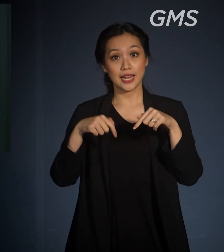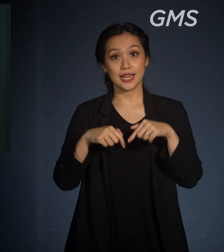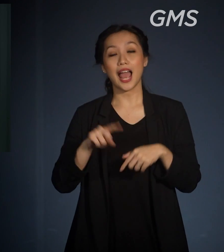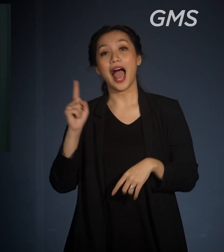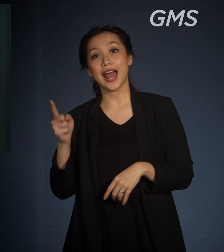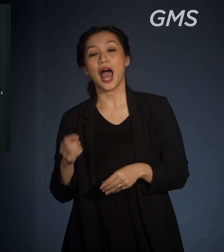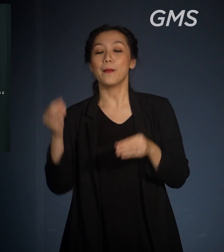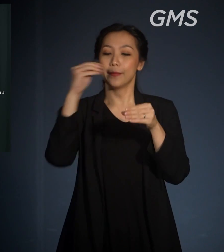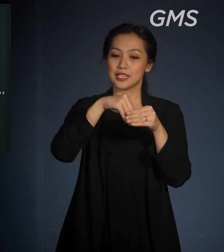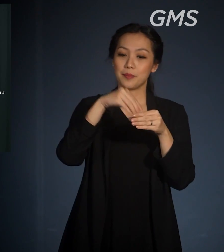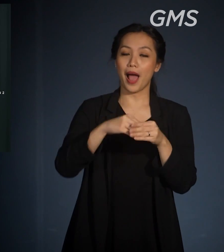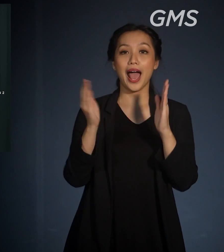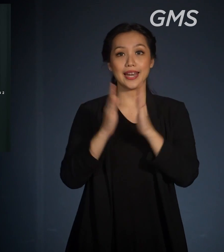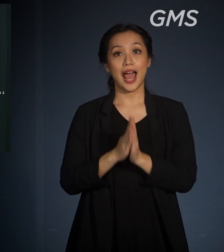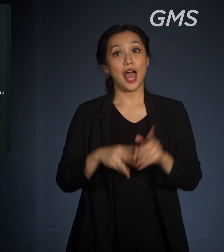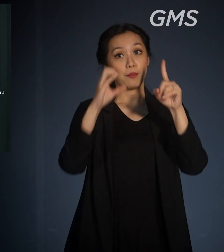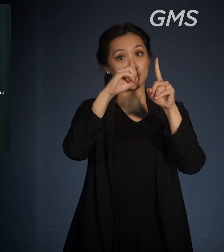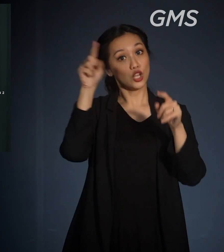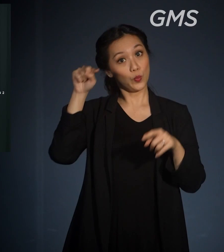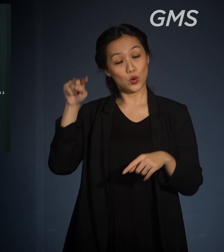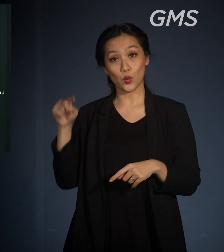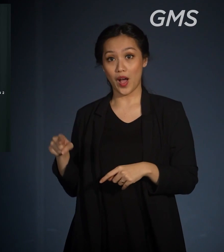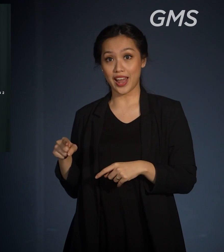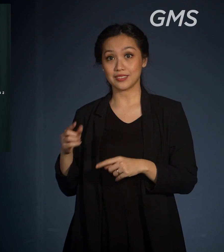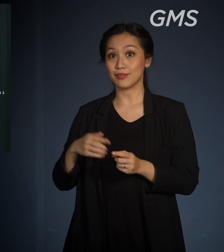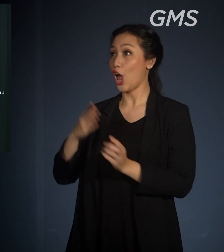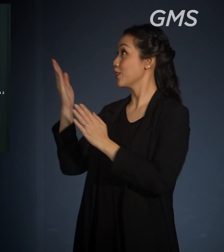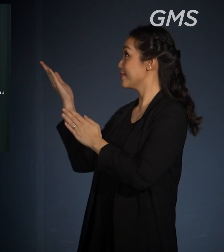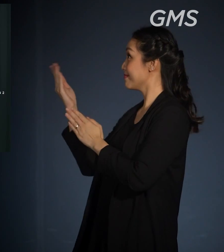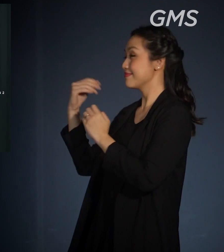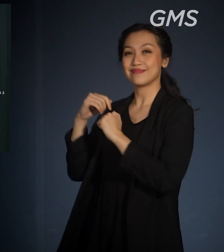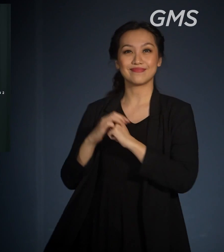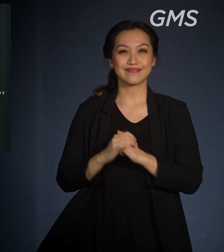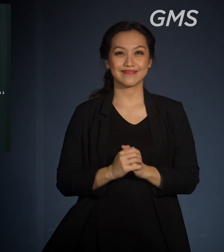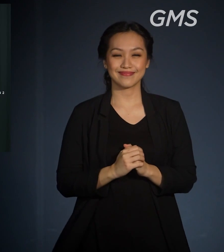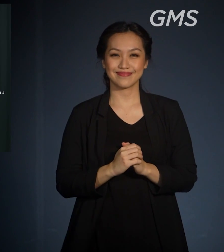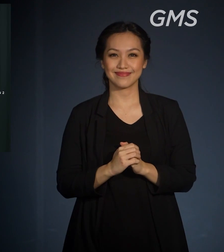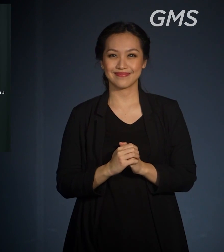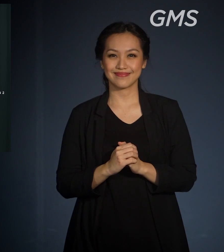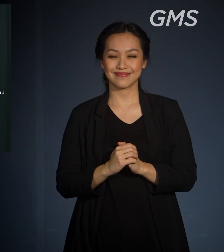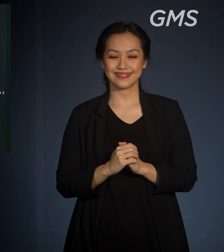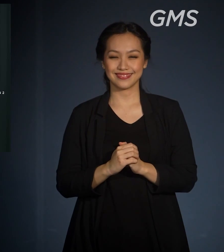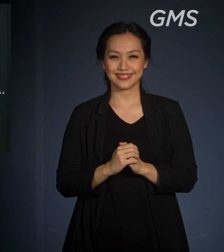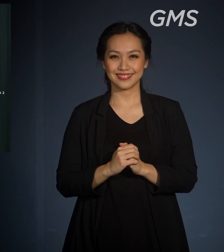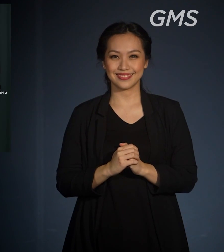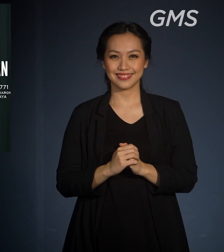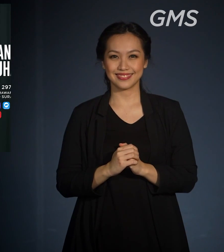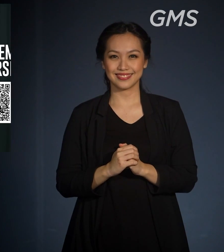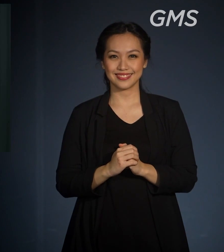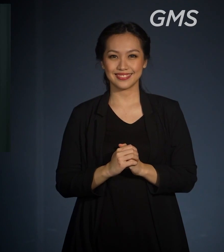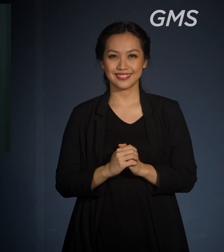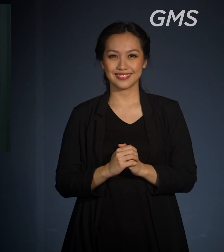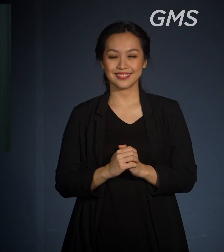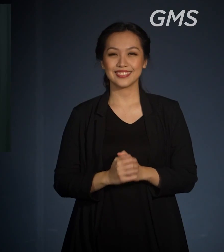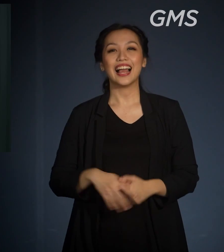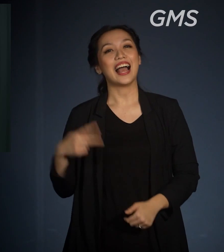Anda bisa memberikan persembahan dengan melalui nomor rekening yang tertera di layar ataupun melalui QR Code yang tersedia. Kami